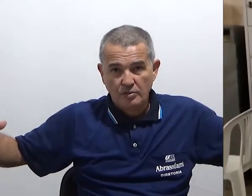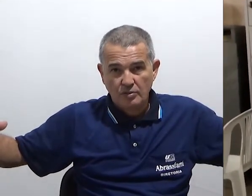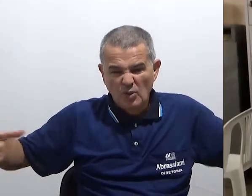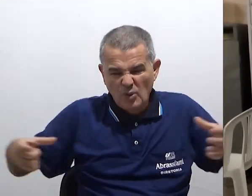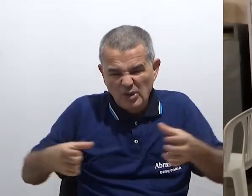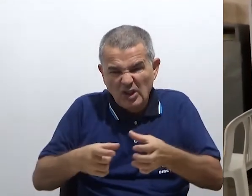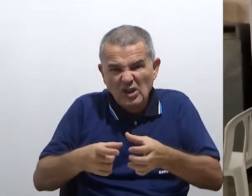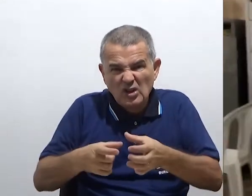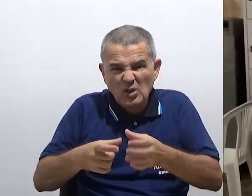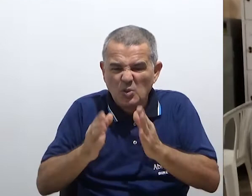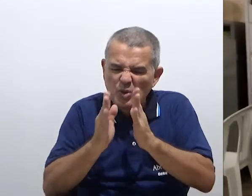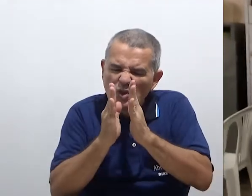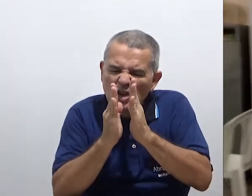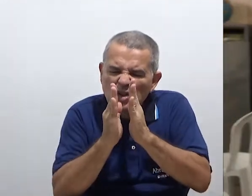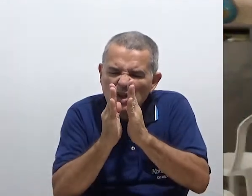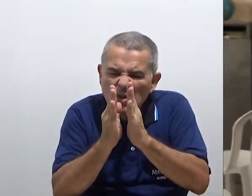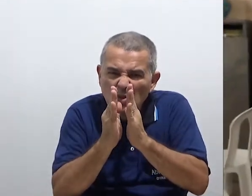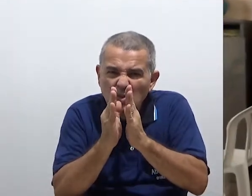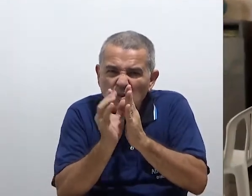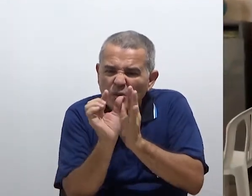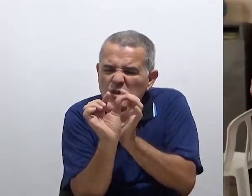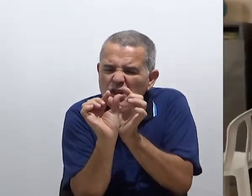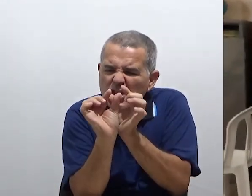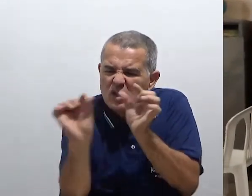grosso, estreitinho,